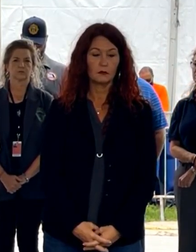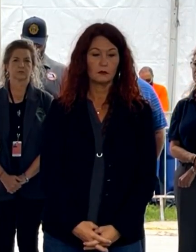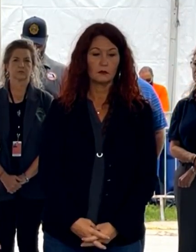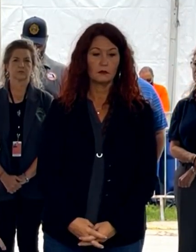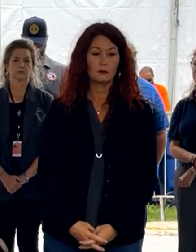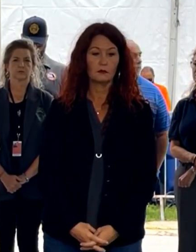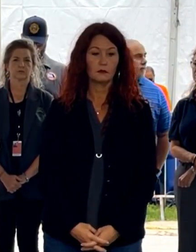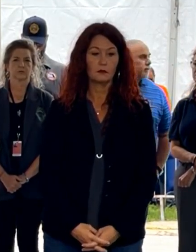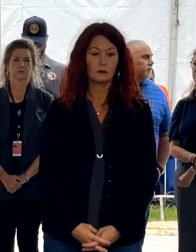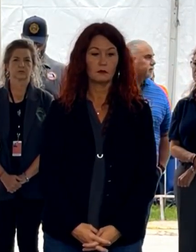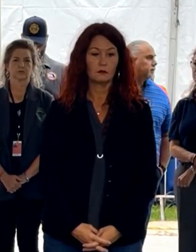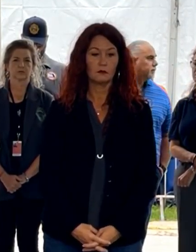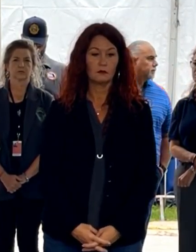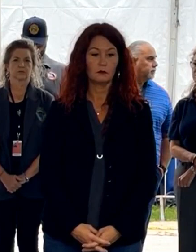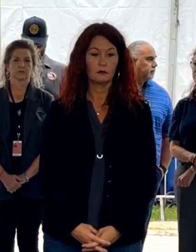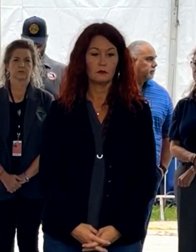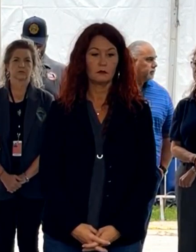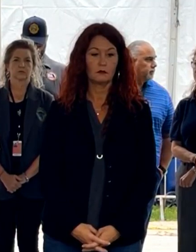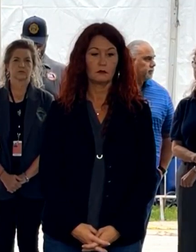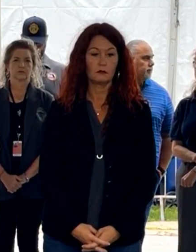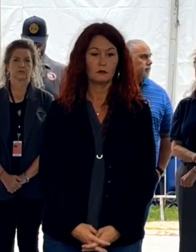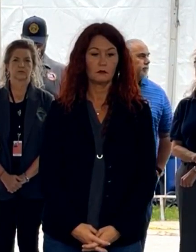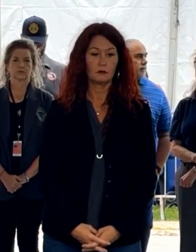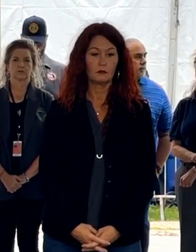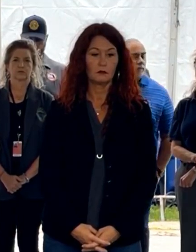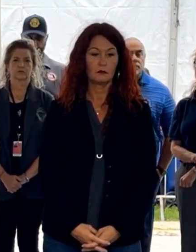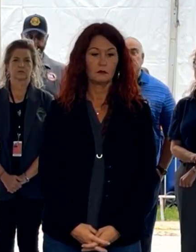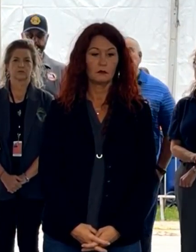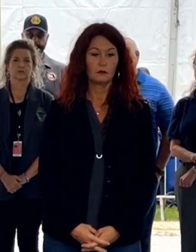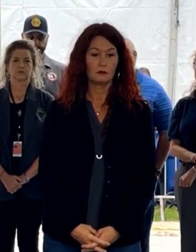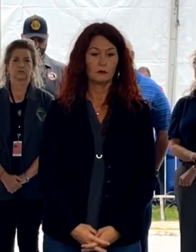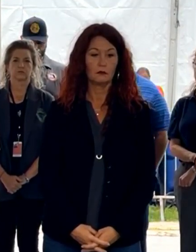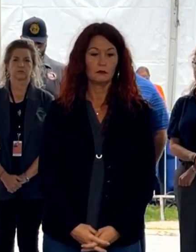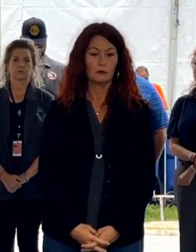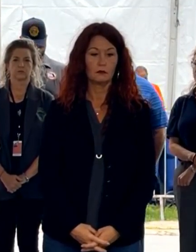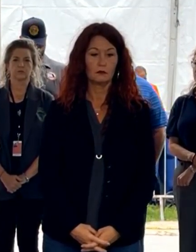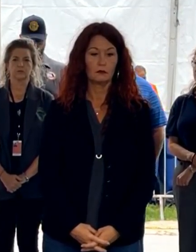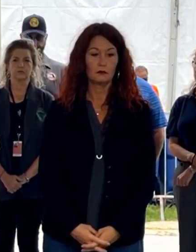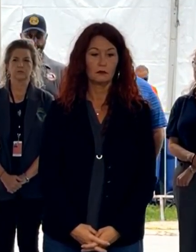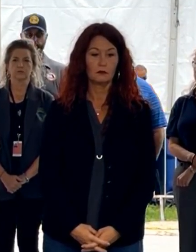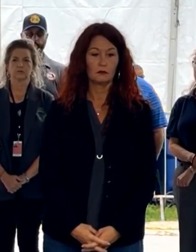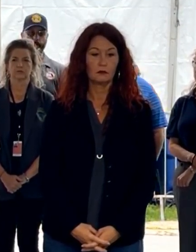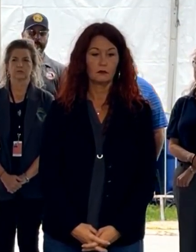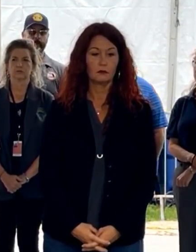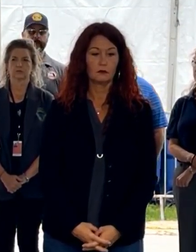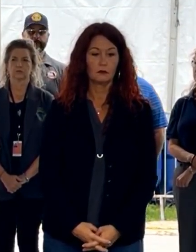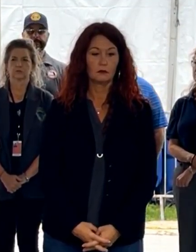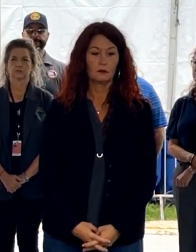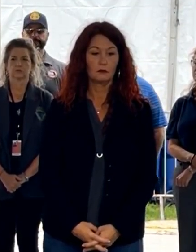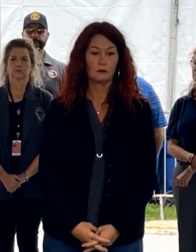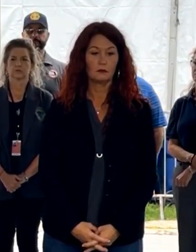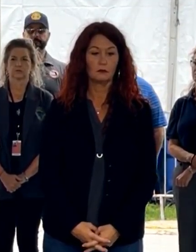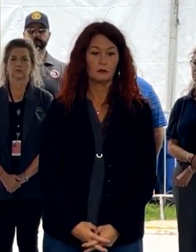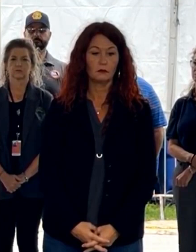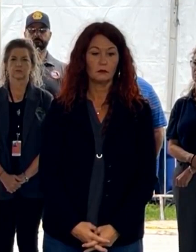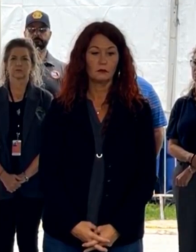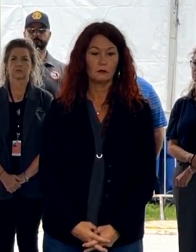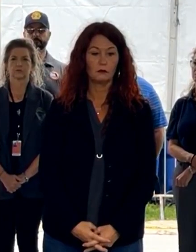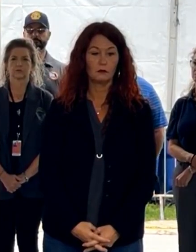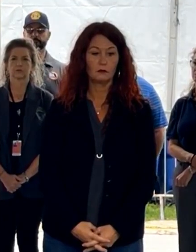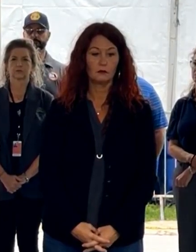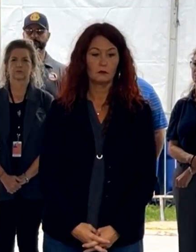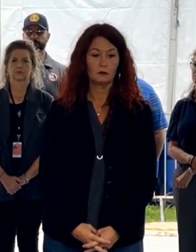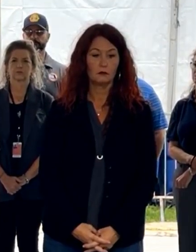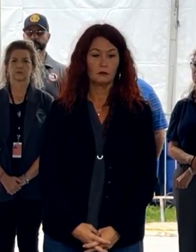auditoría continúa de esta lista y están llevando a cabo un proceso extremadamente completo